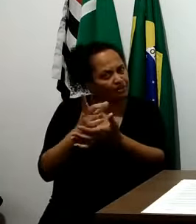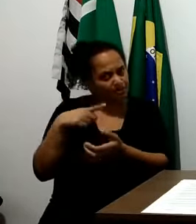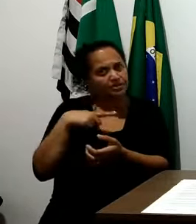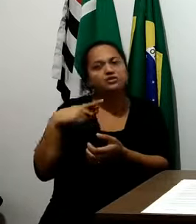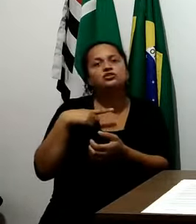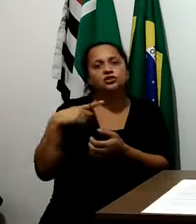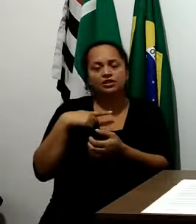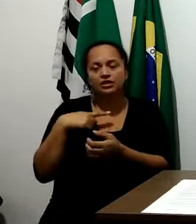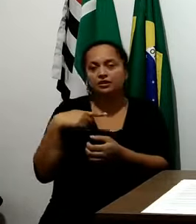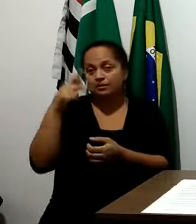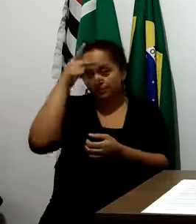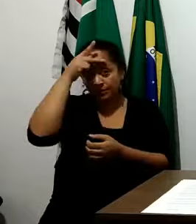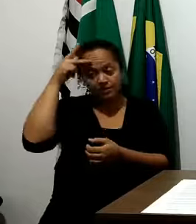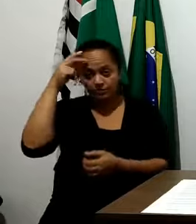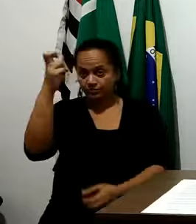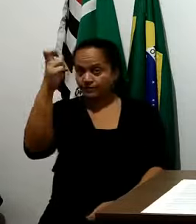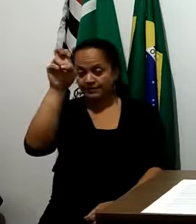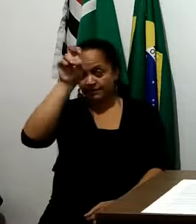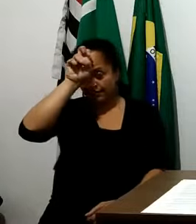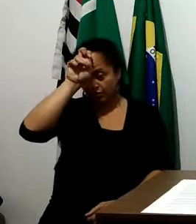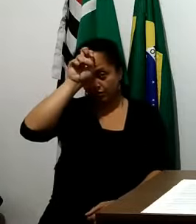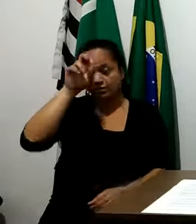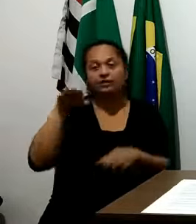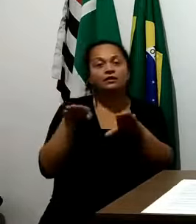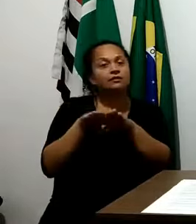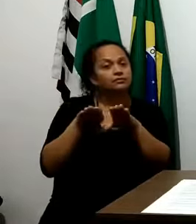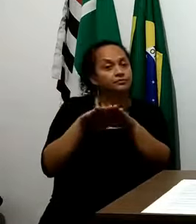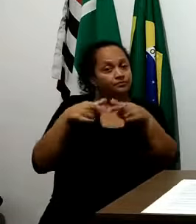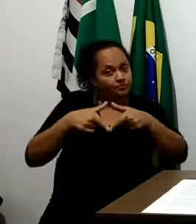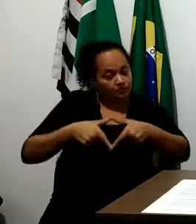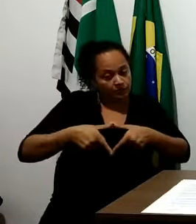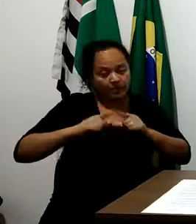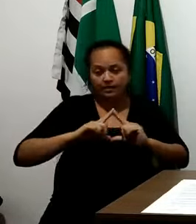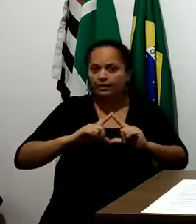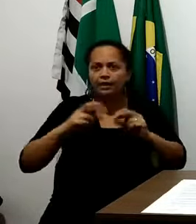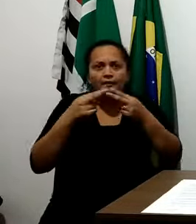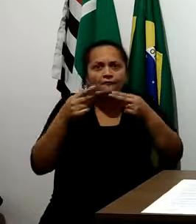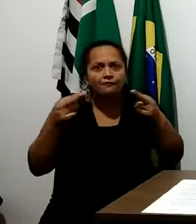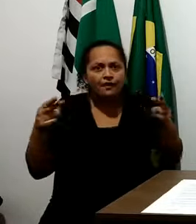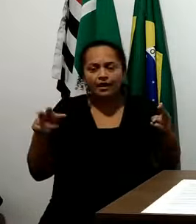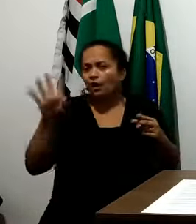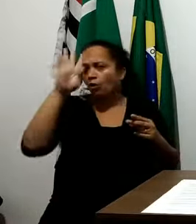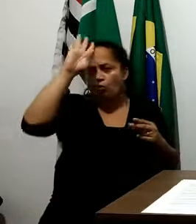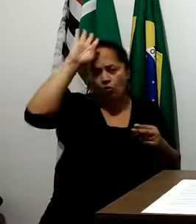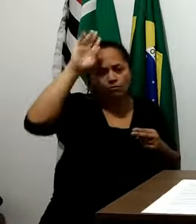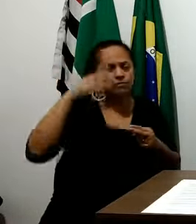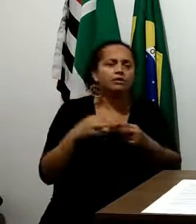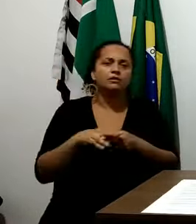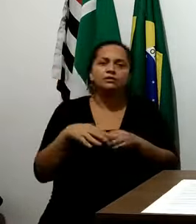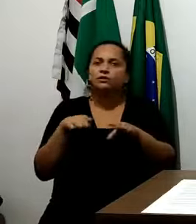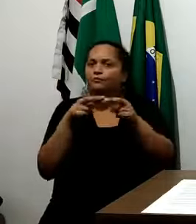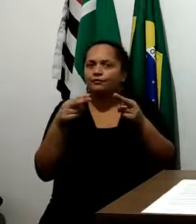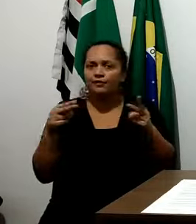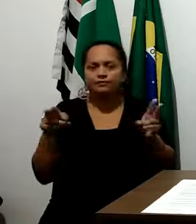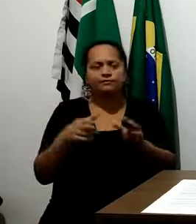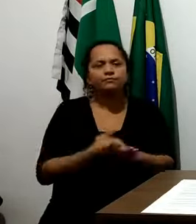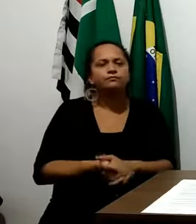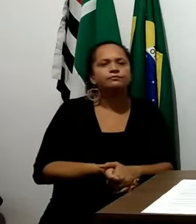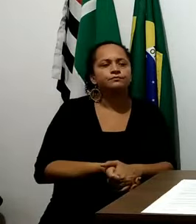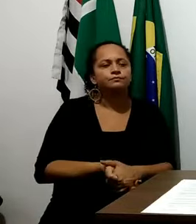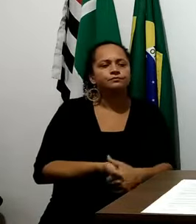os povos egípcios e os judeus, gregos e romanos. O figo, ele tinha